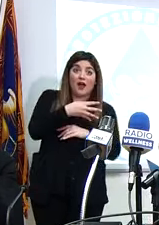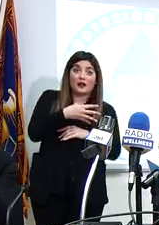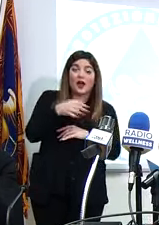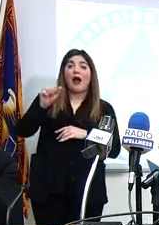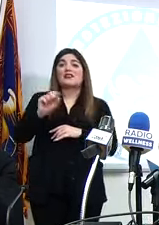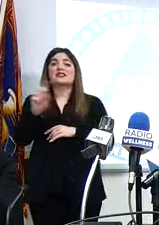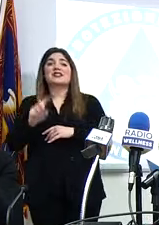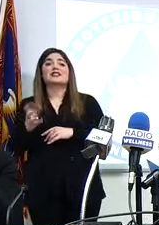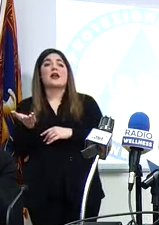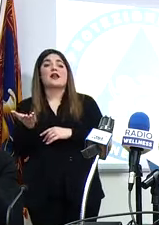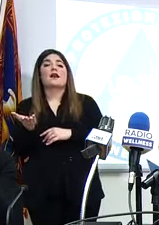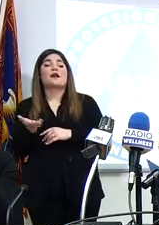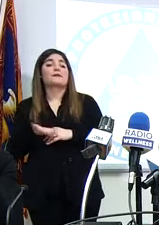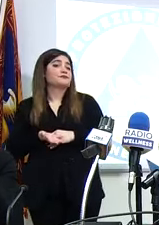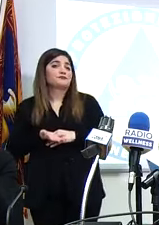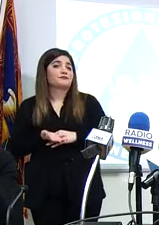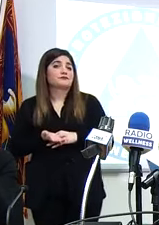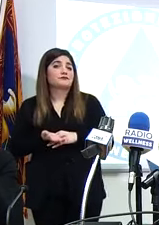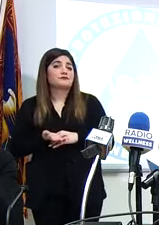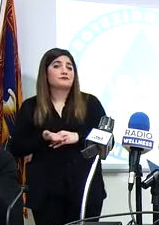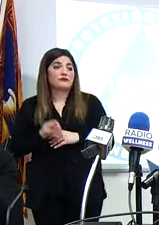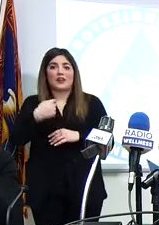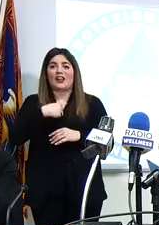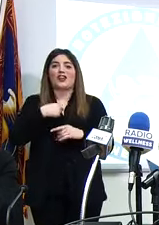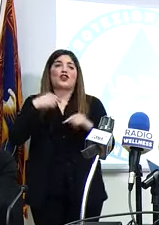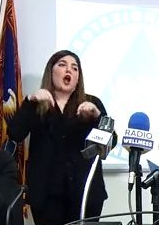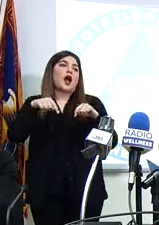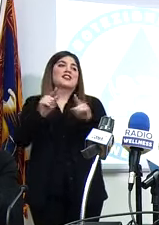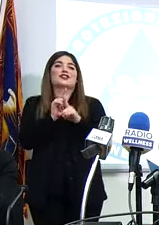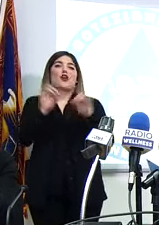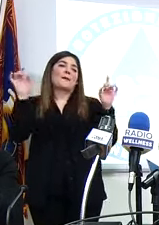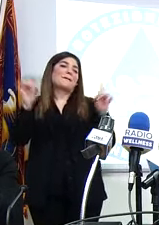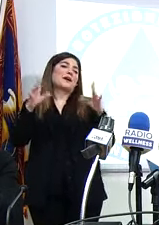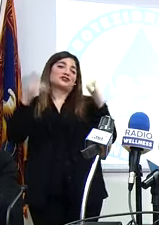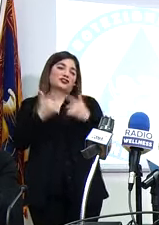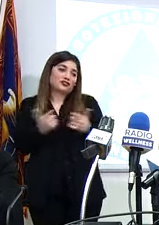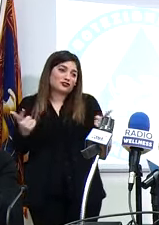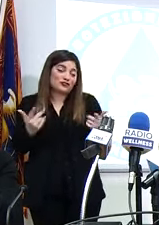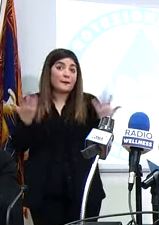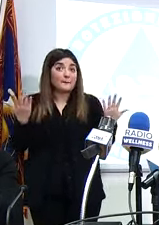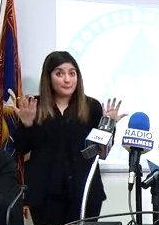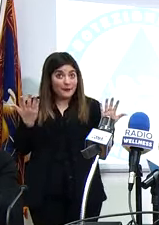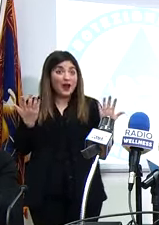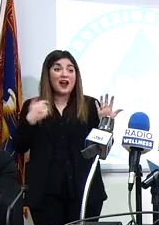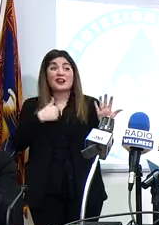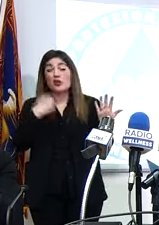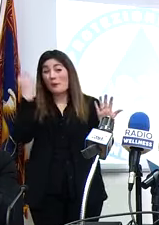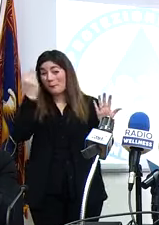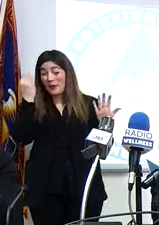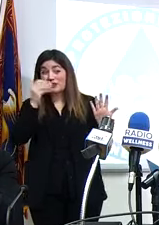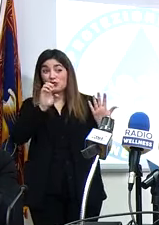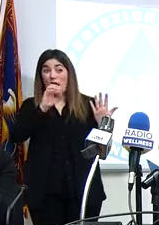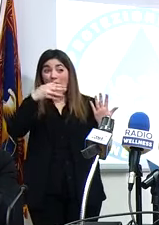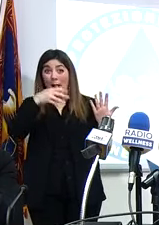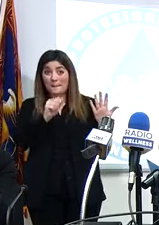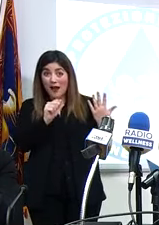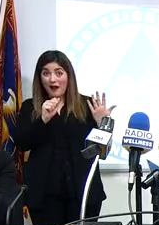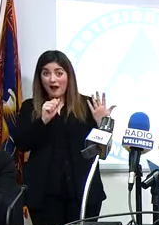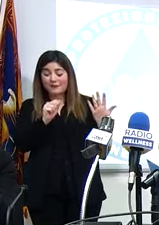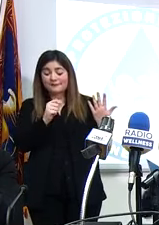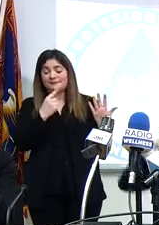quindi, io adesso non ho la sfera di cristallo, ma se voi mi chiedete, io penso che l'EMA dirà,